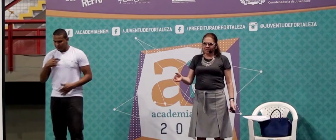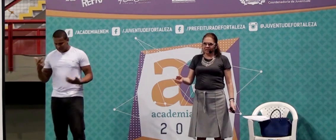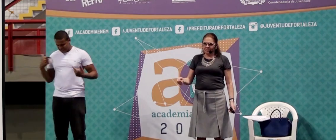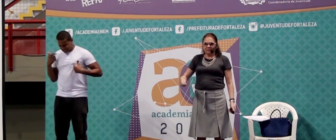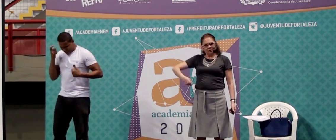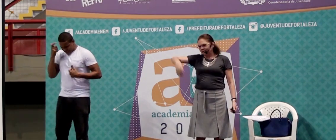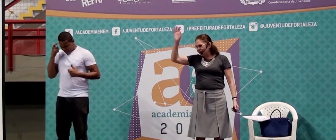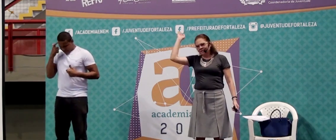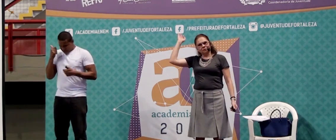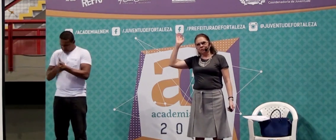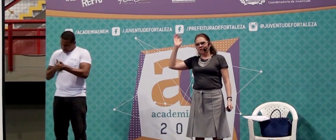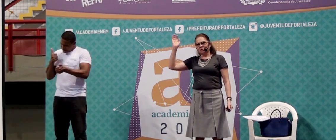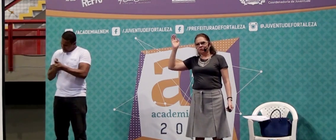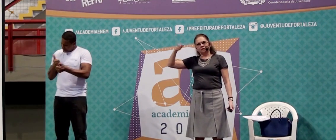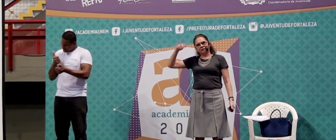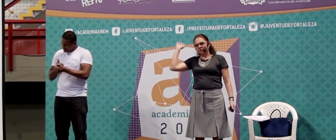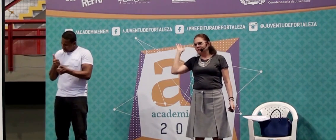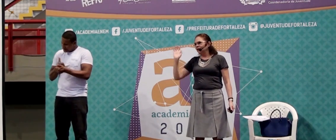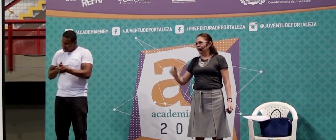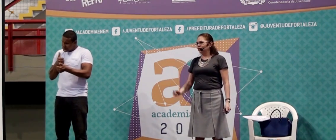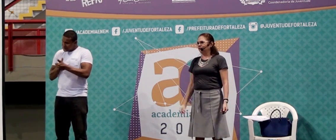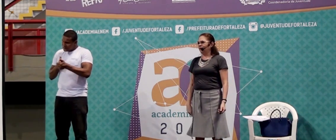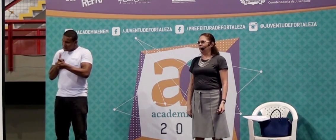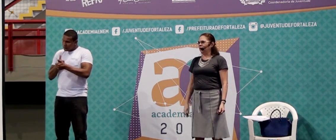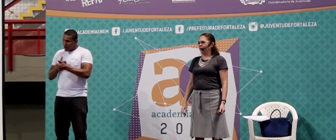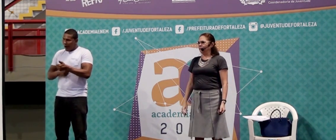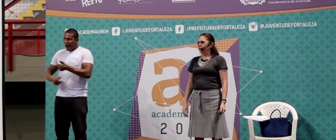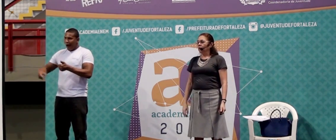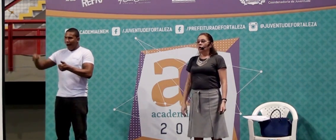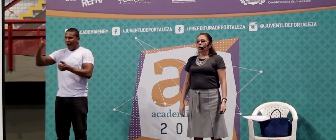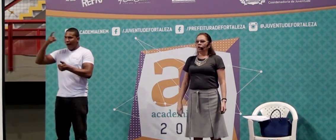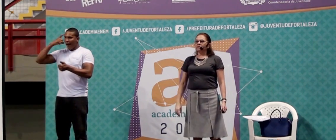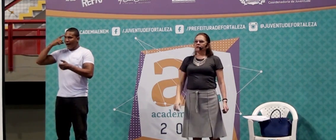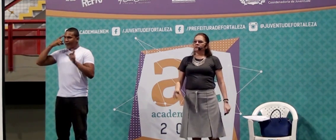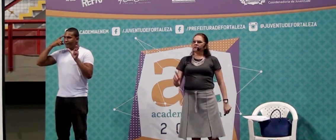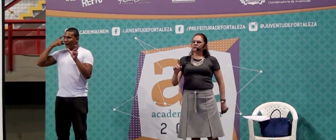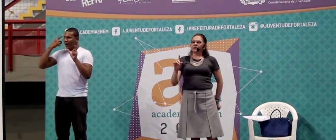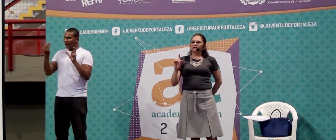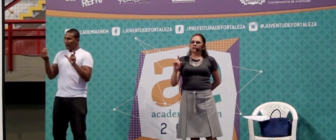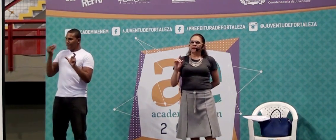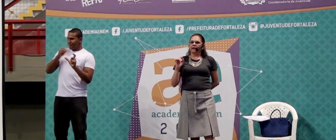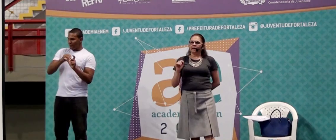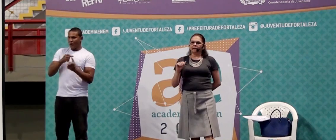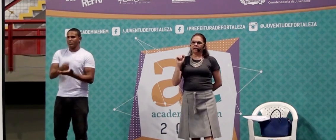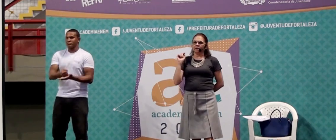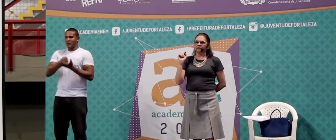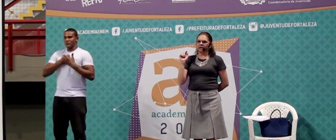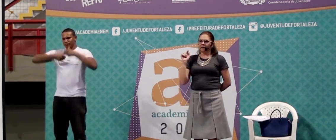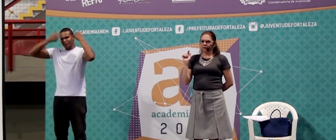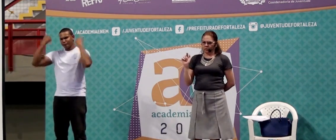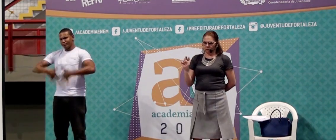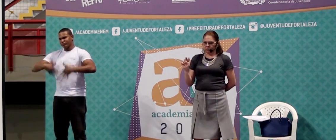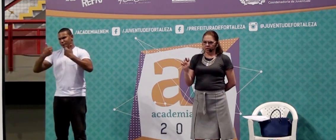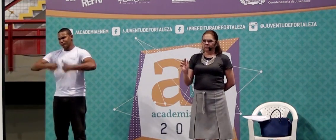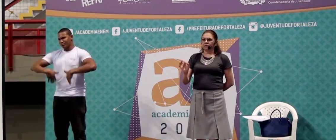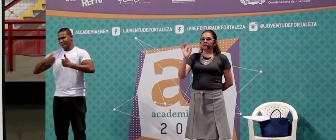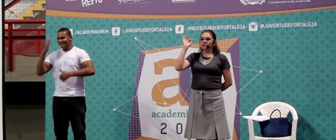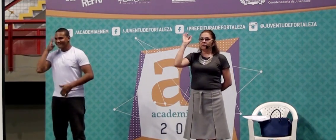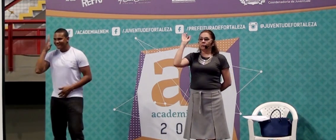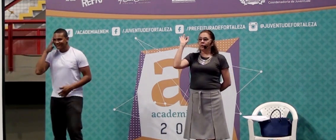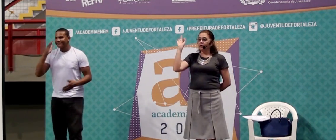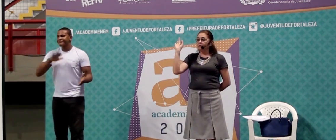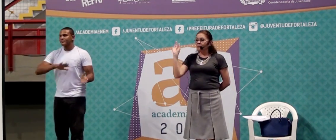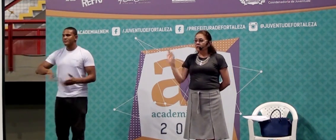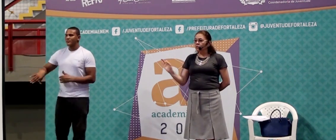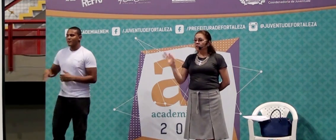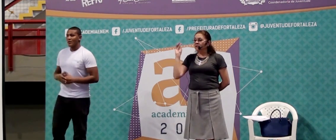atualmente, por exemplo, você anda no texto, você deslancha, vai embora. Outra expressão errada, quem quiser anote. Vocês